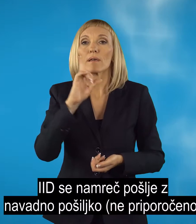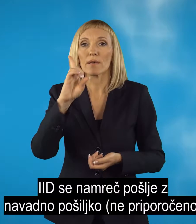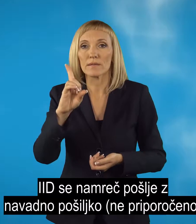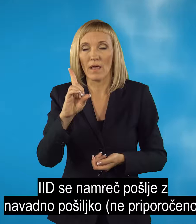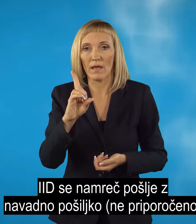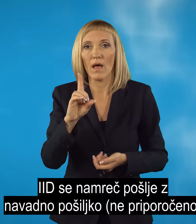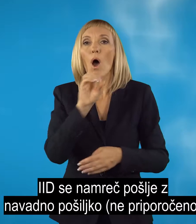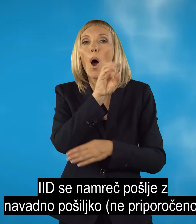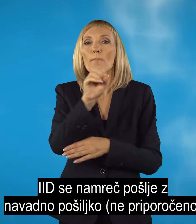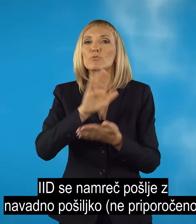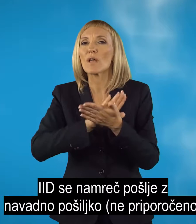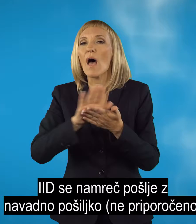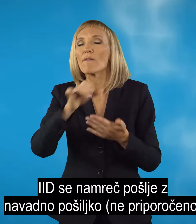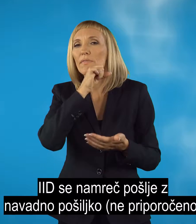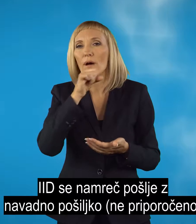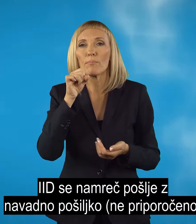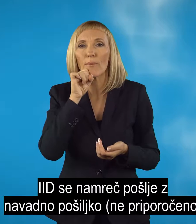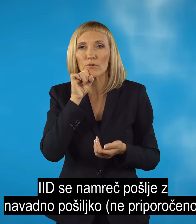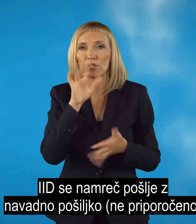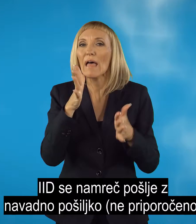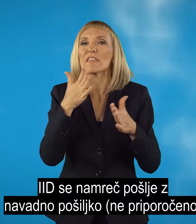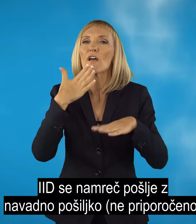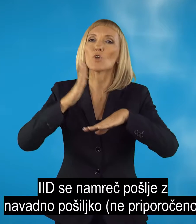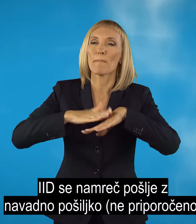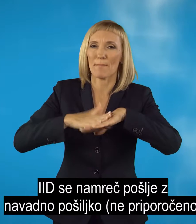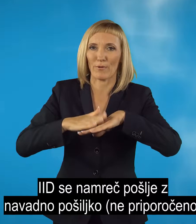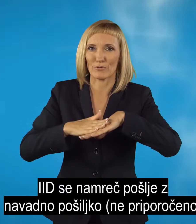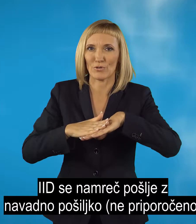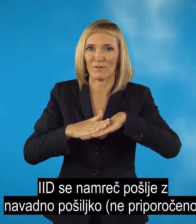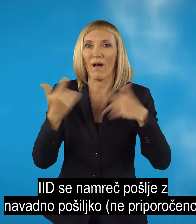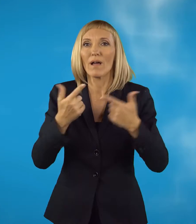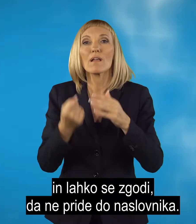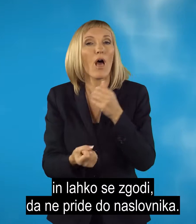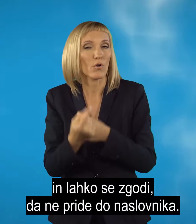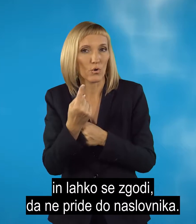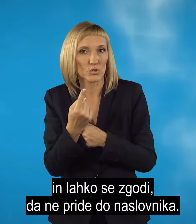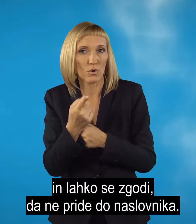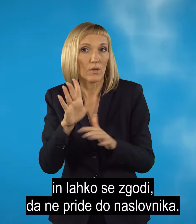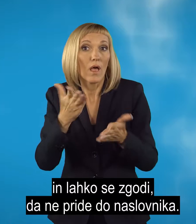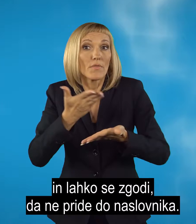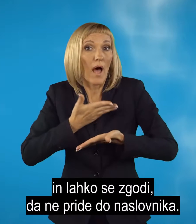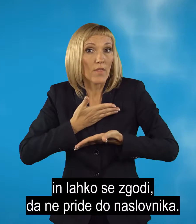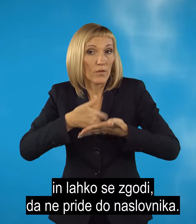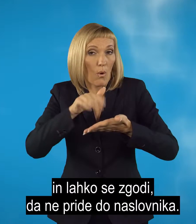IID se namreč pošlje z navadno pošiljko, nepriporočeno, in lahko se zgodi, da ne pride do